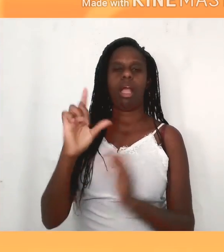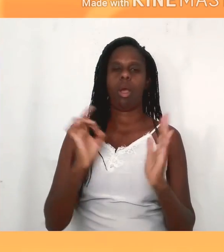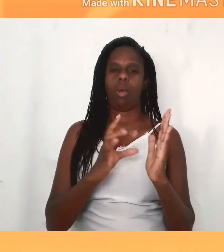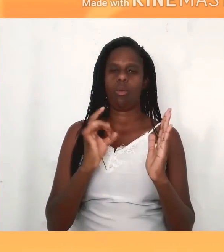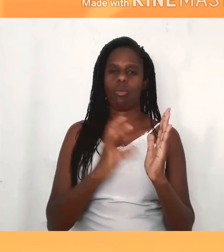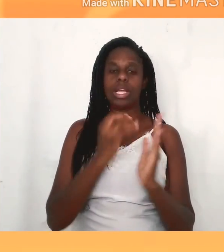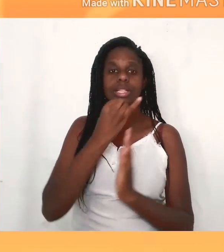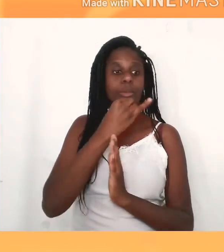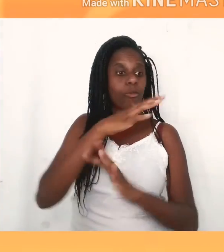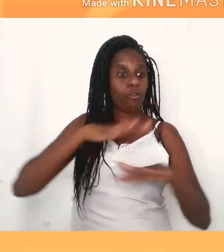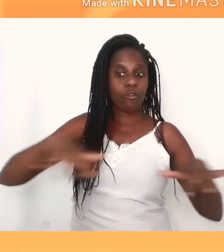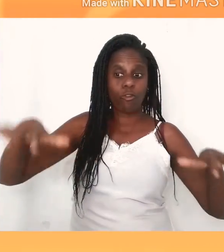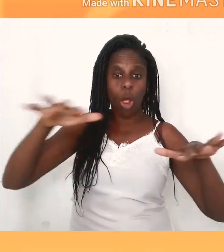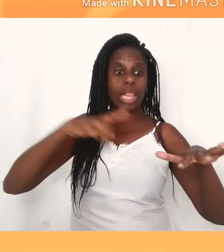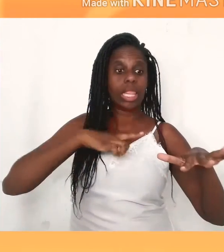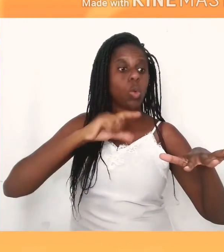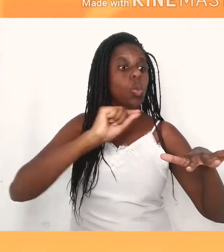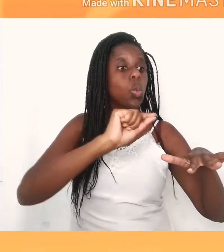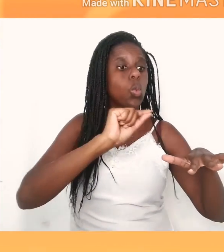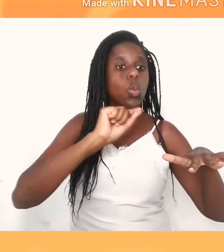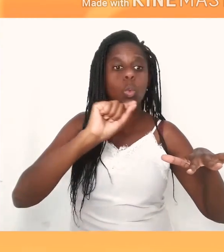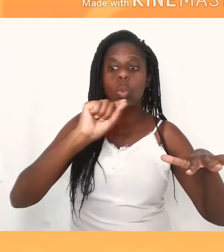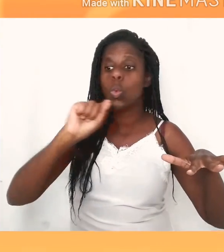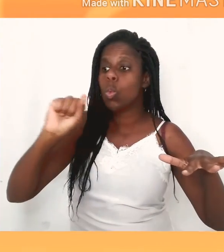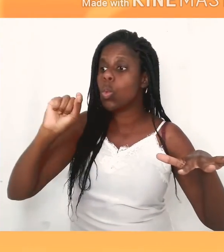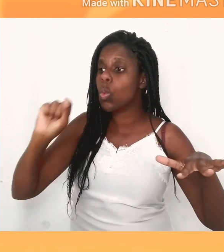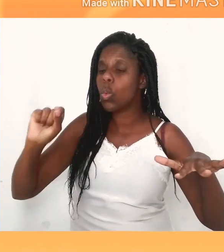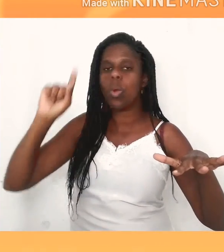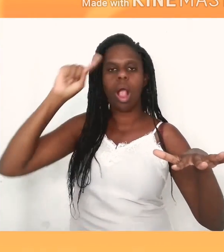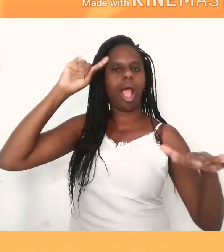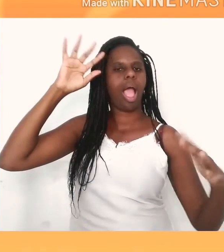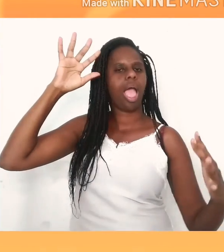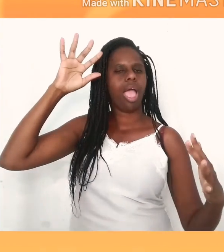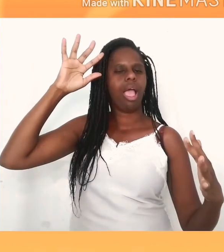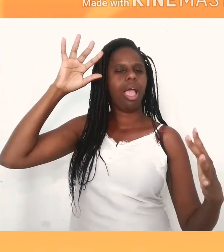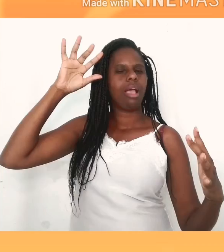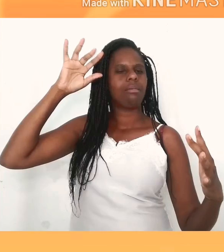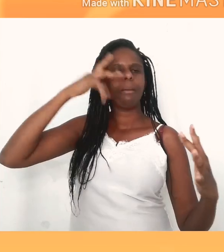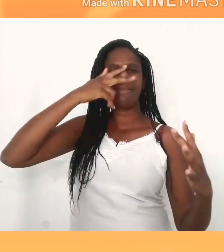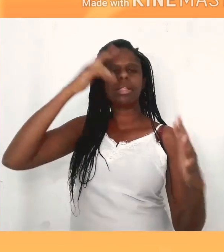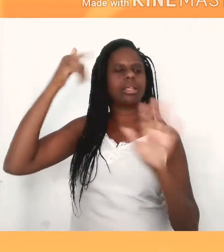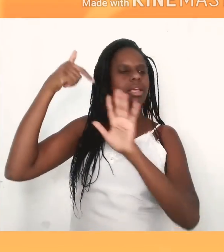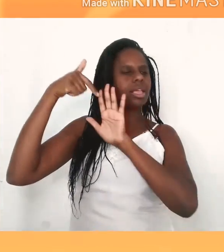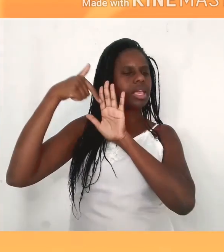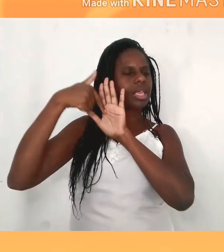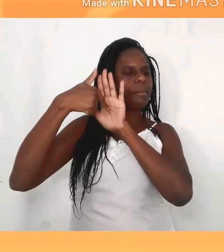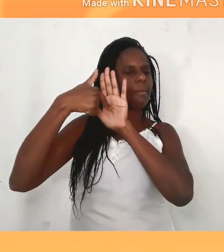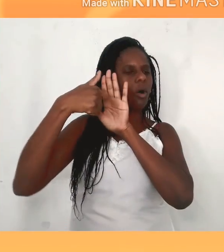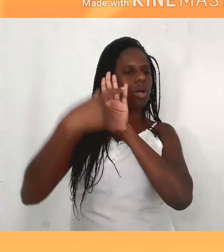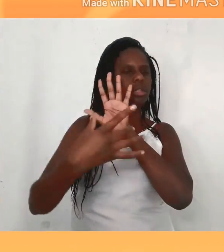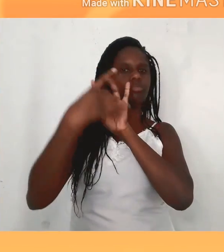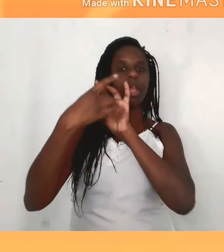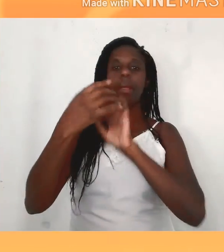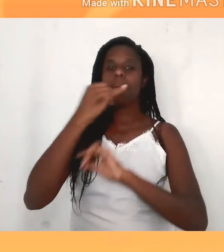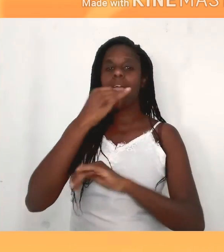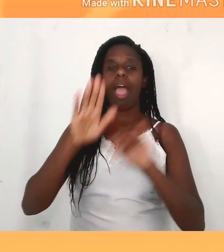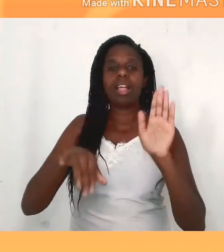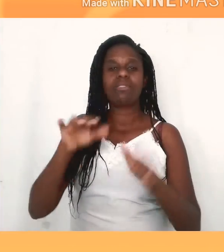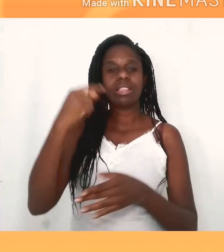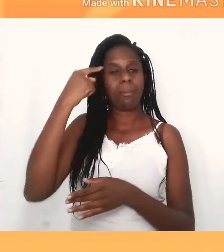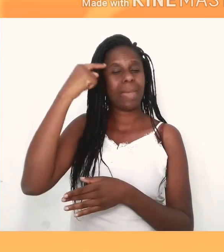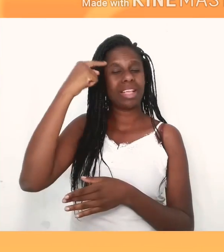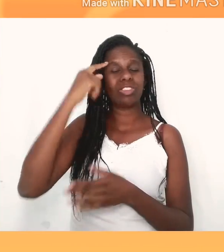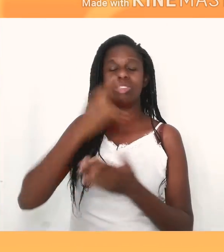reflete tudo que está em volta dela. Então muitas vezes a gente culpa muito a nossa mente, que a minha mente é